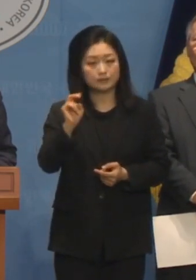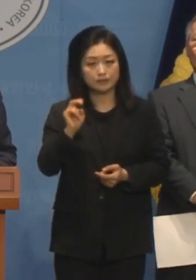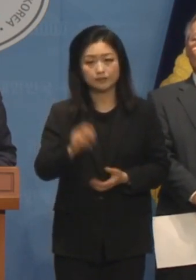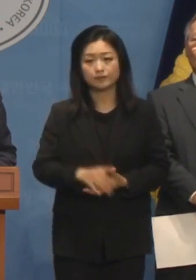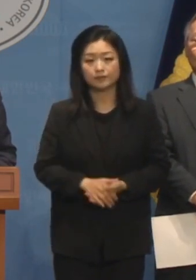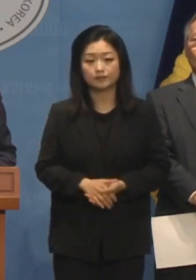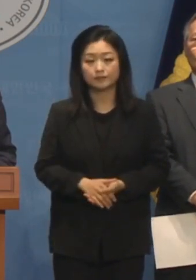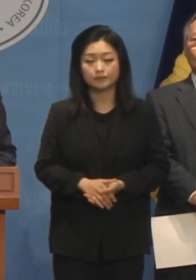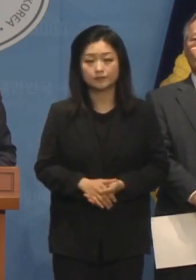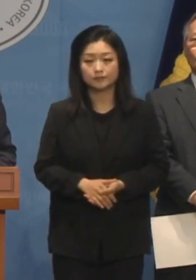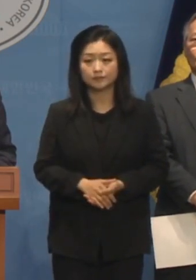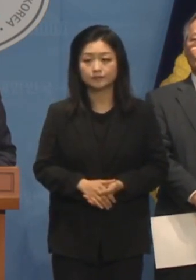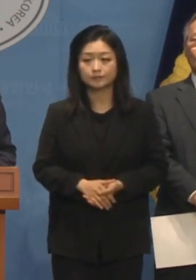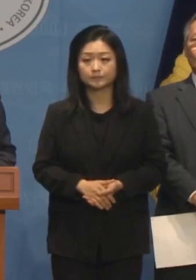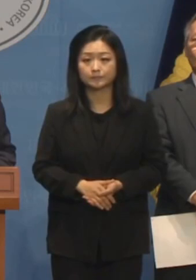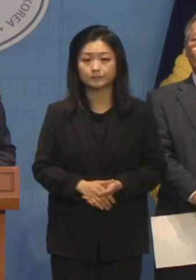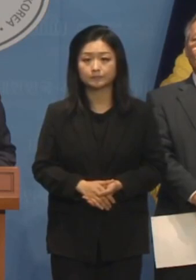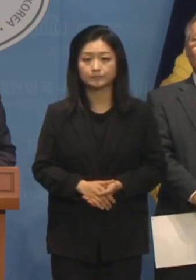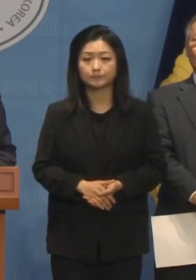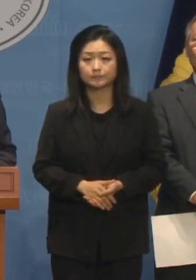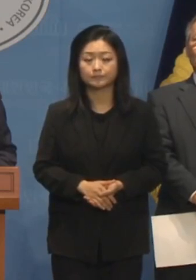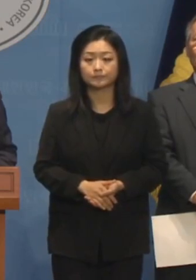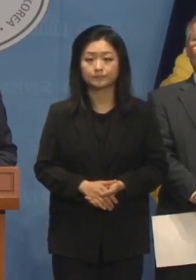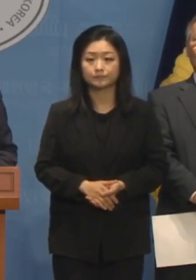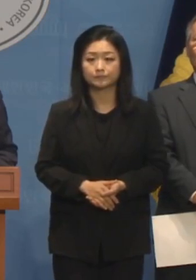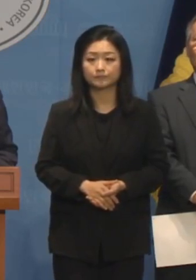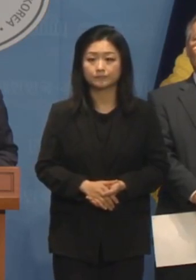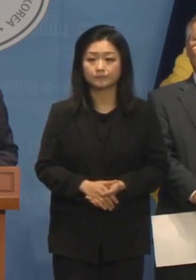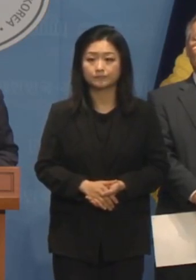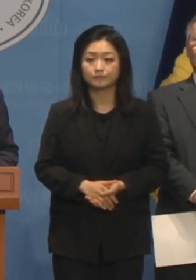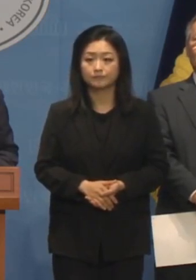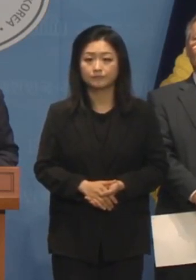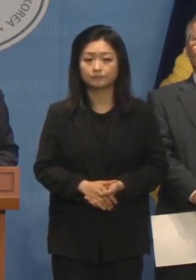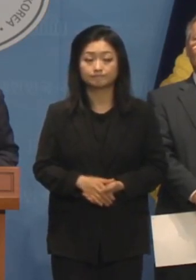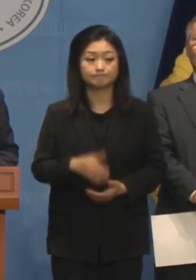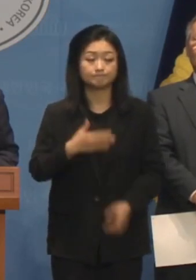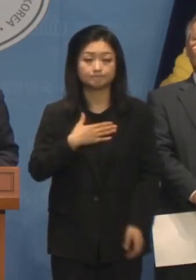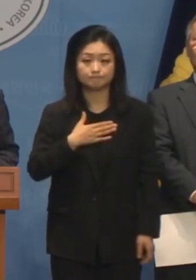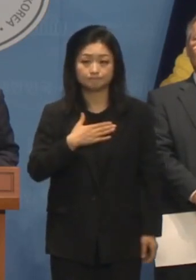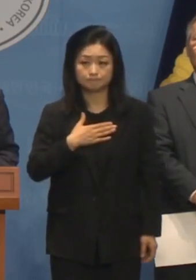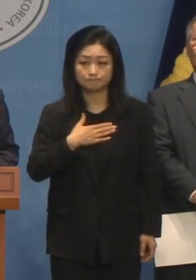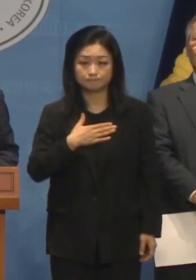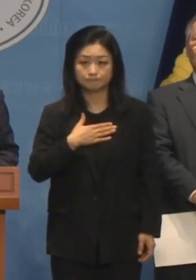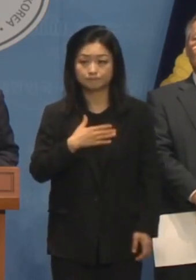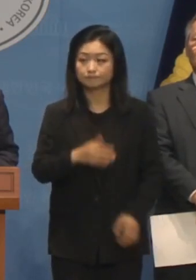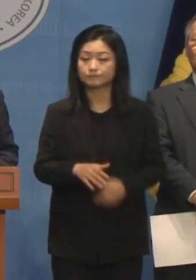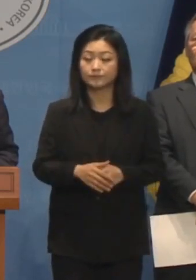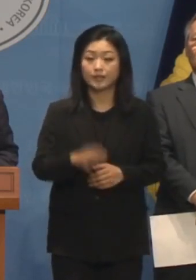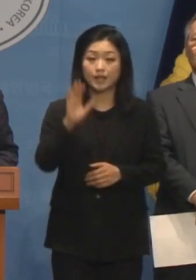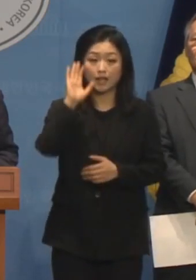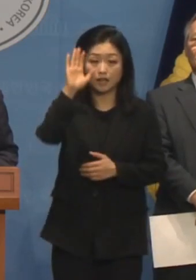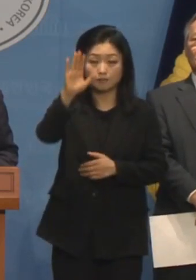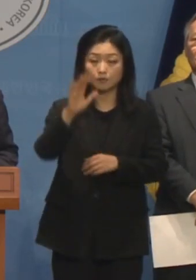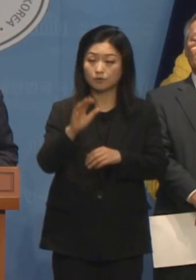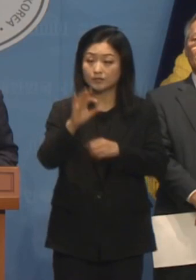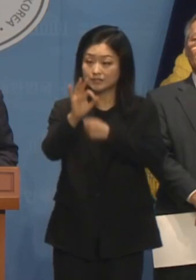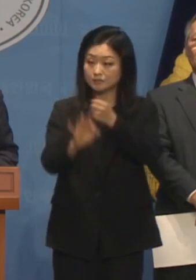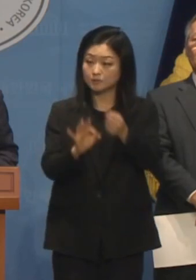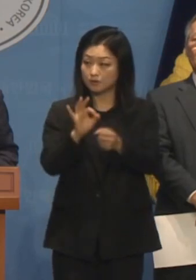보고 있습니다. 저는 중장기 발전 계획을